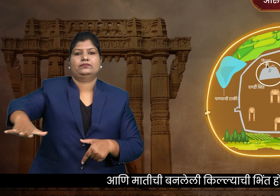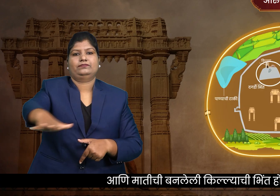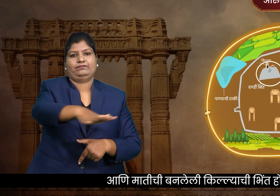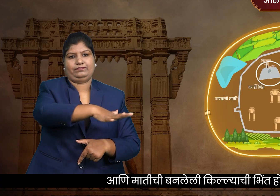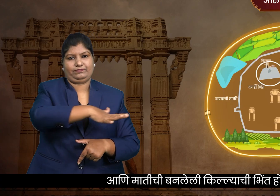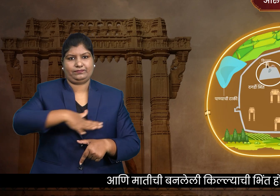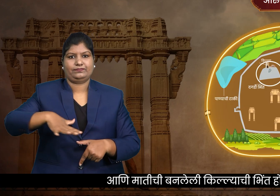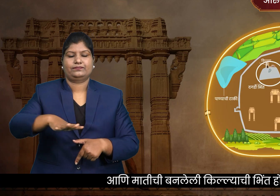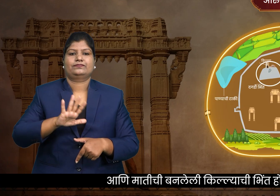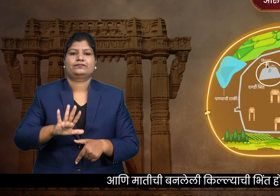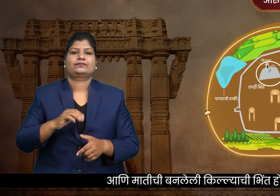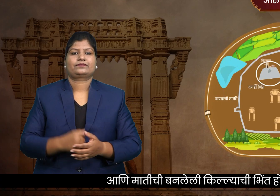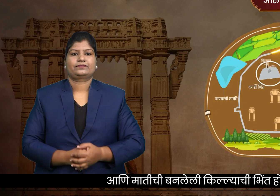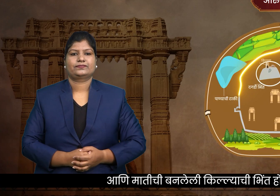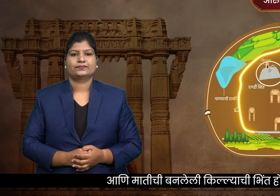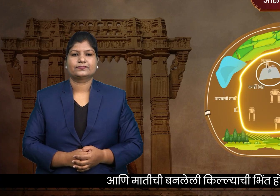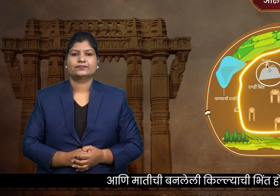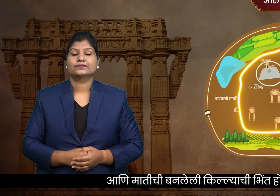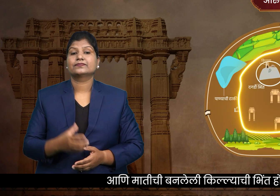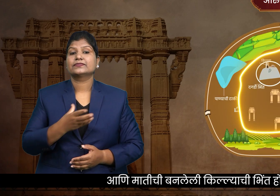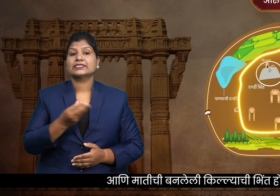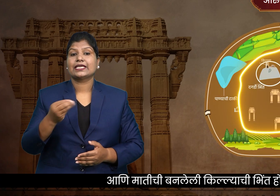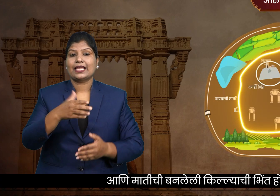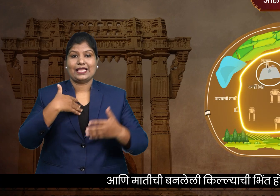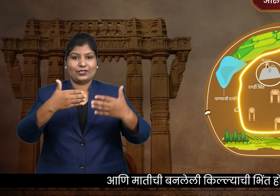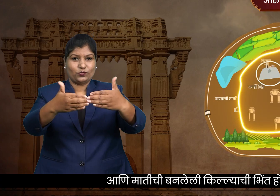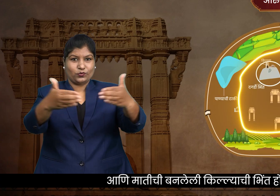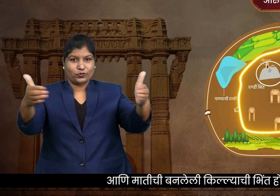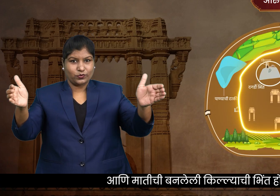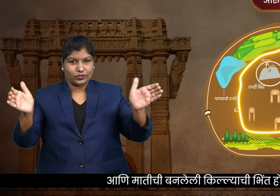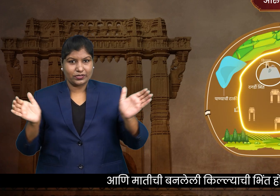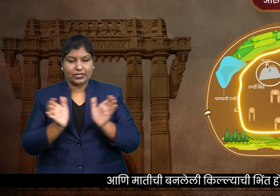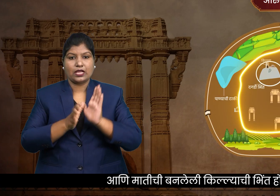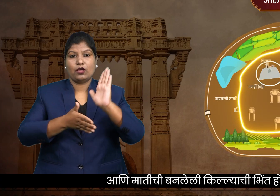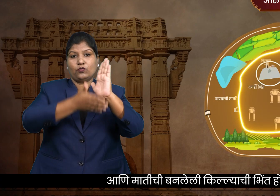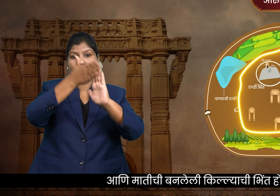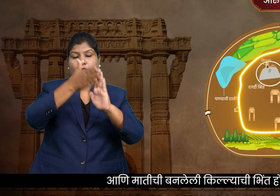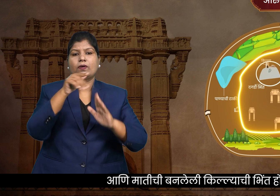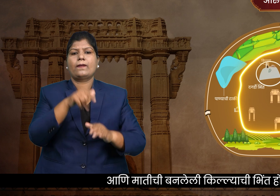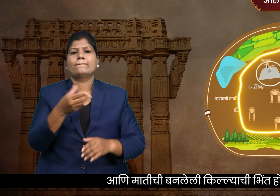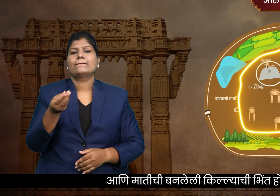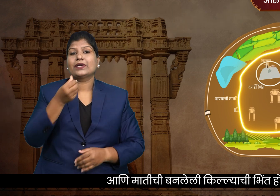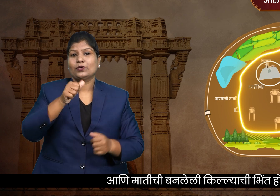मातीची बनलेली किल्ल्याची भिंत होती.